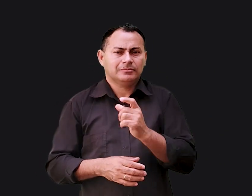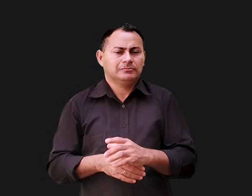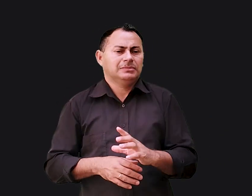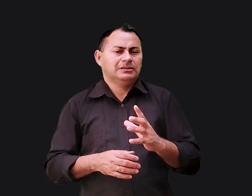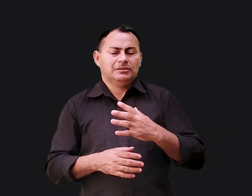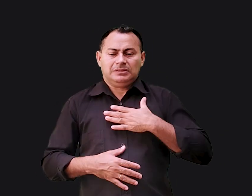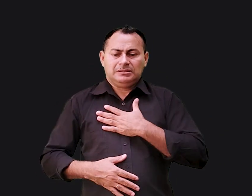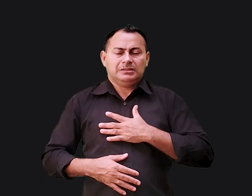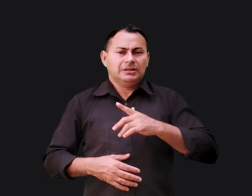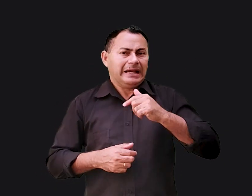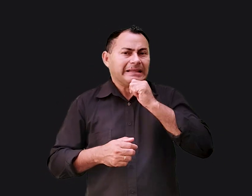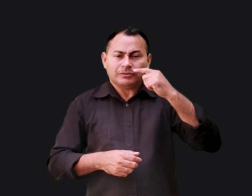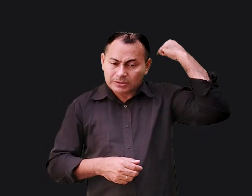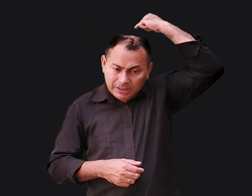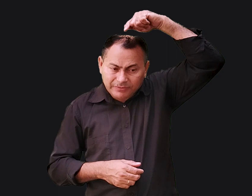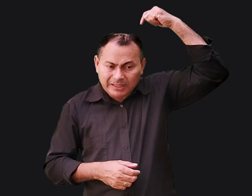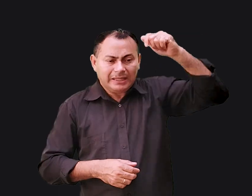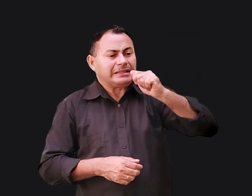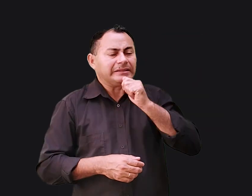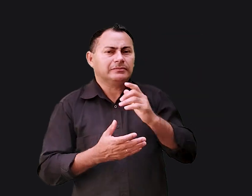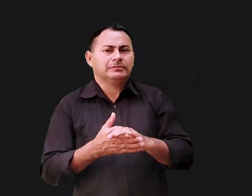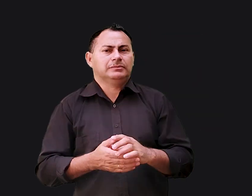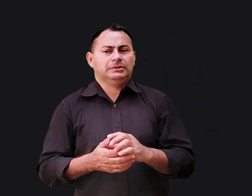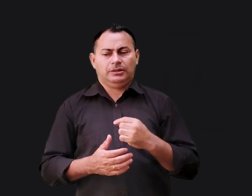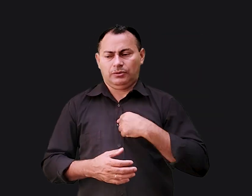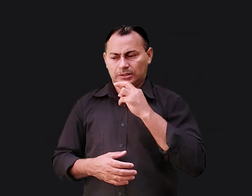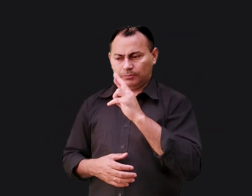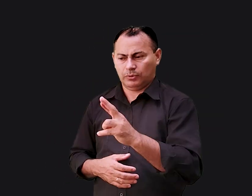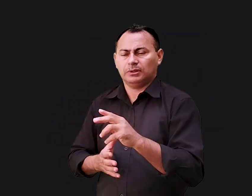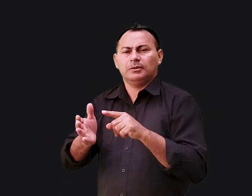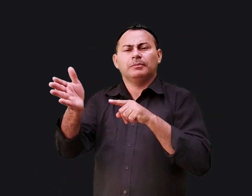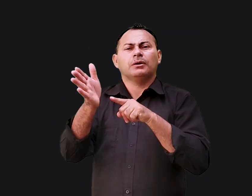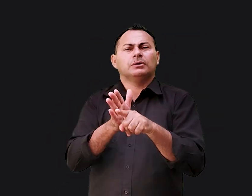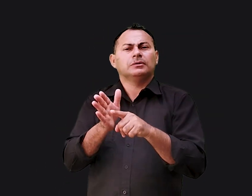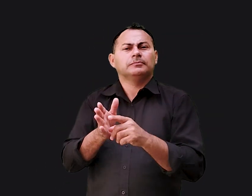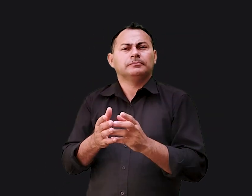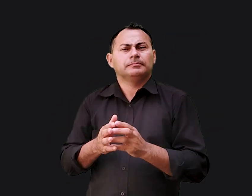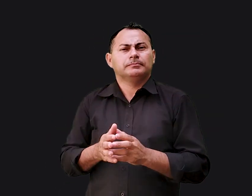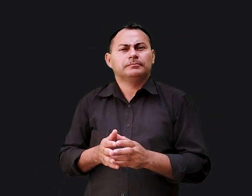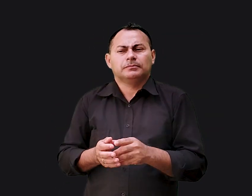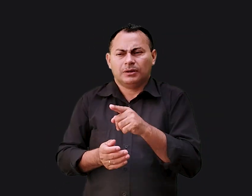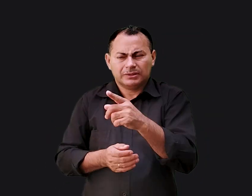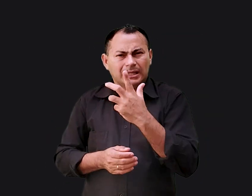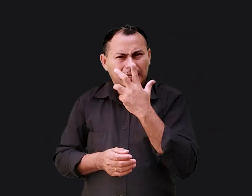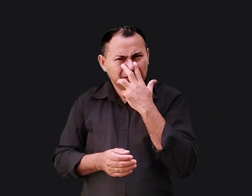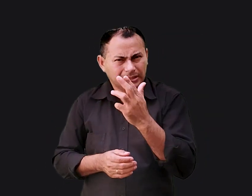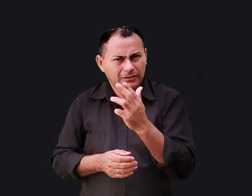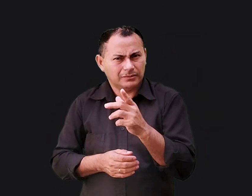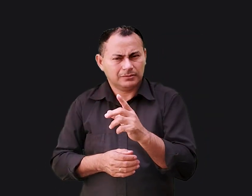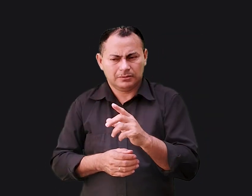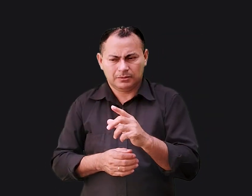estou muito santificado, ele disse. Respondi com uma pergunta. Você